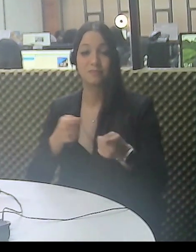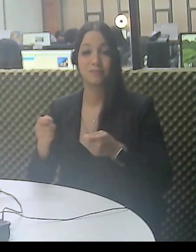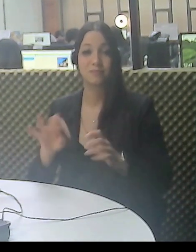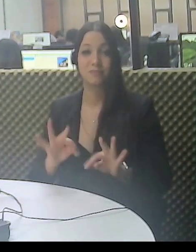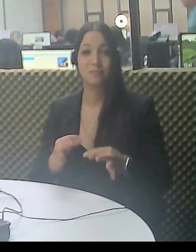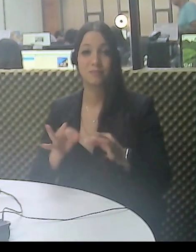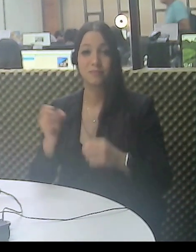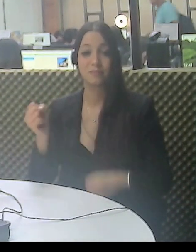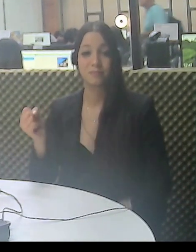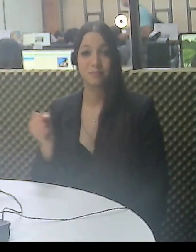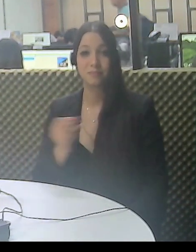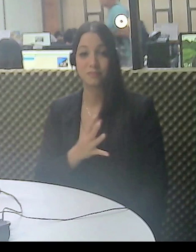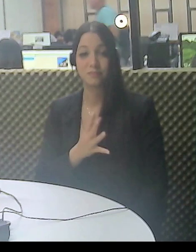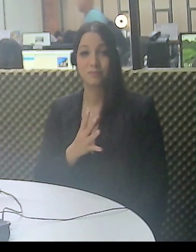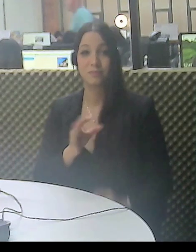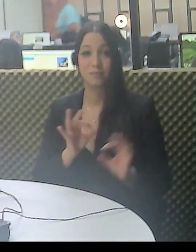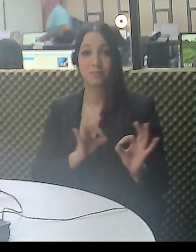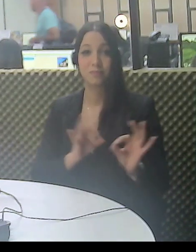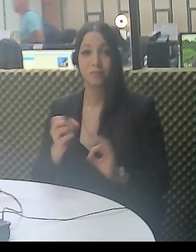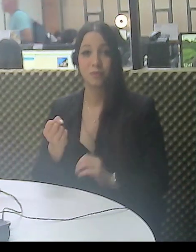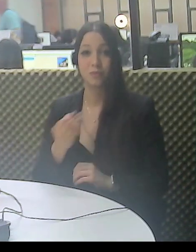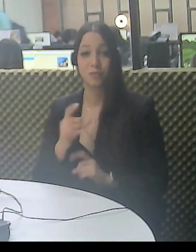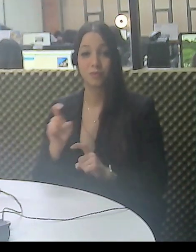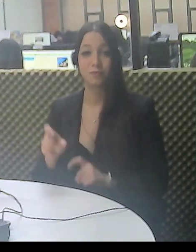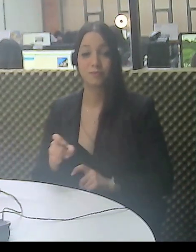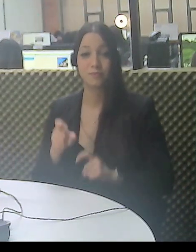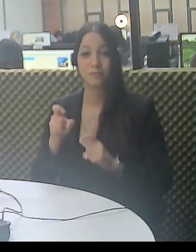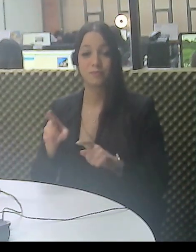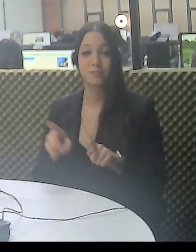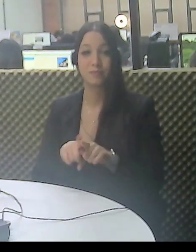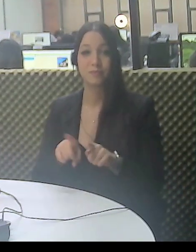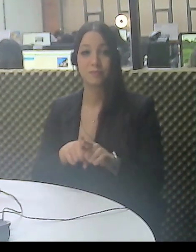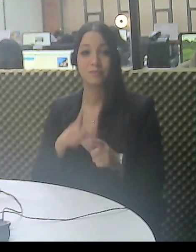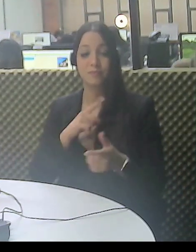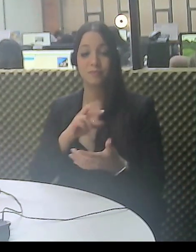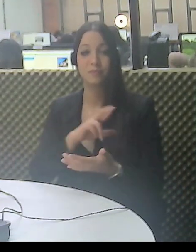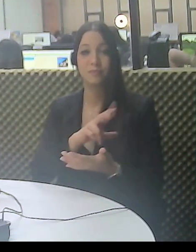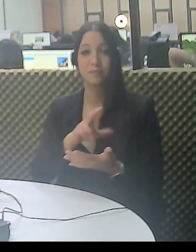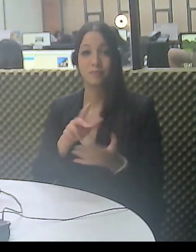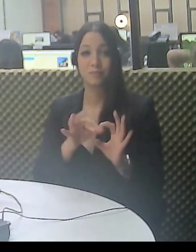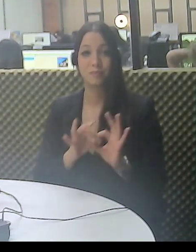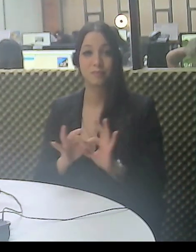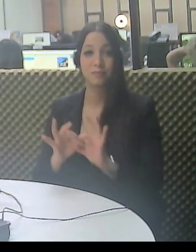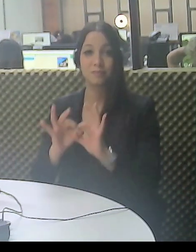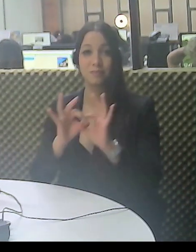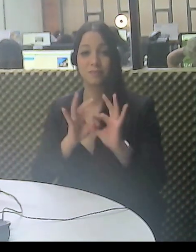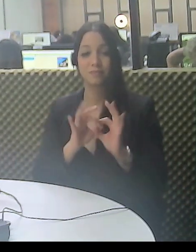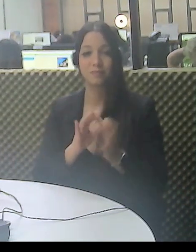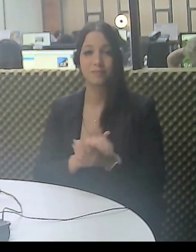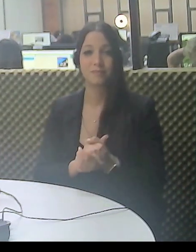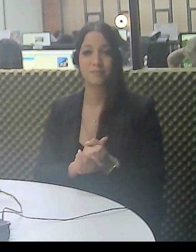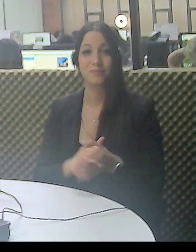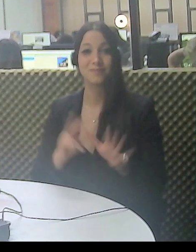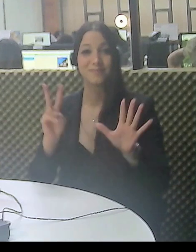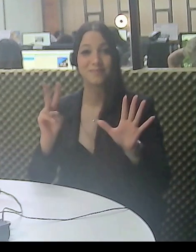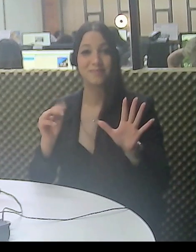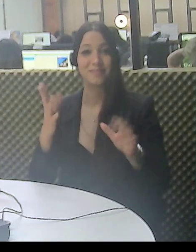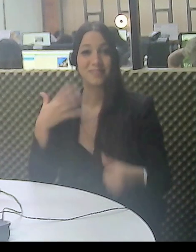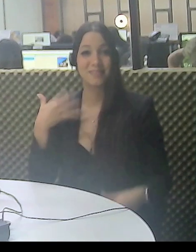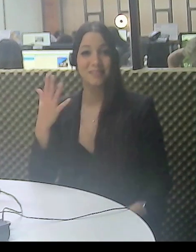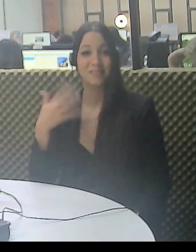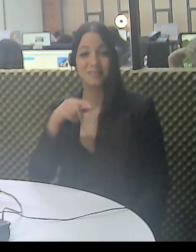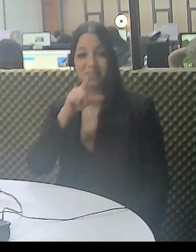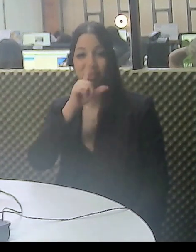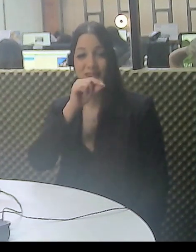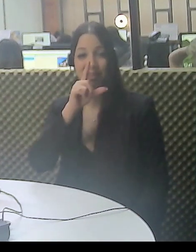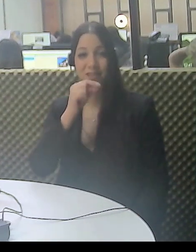Economia e Inovação dentro do programa Novo Agro e contou aí com diversos parceiros. Fim de semana é no Verão no